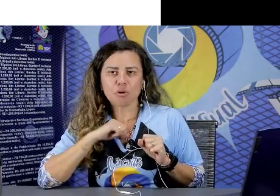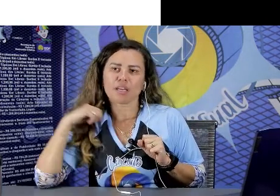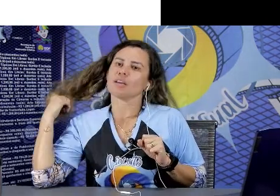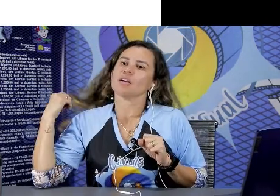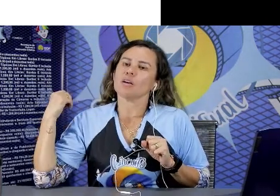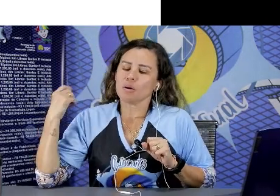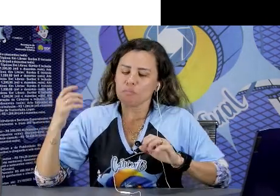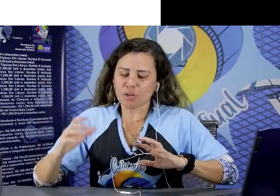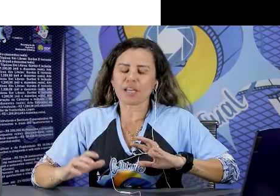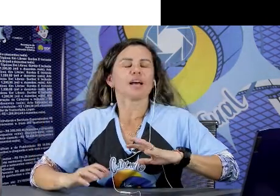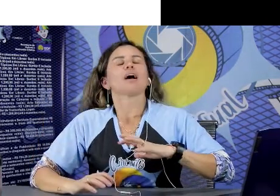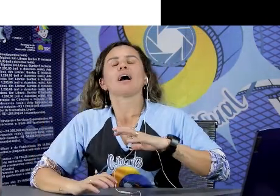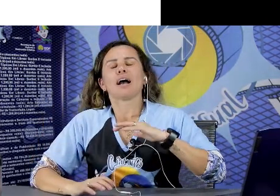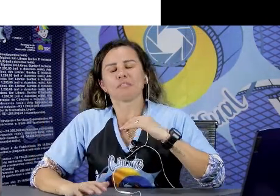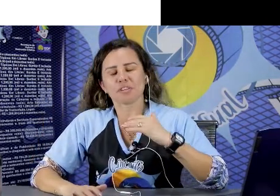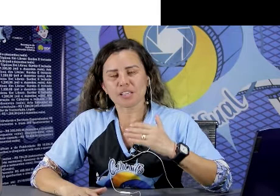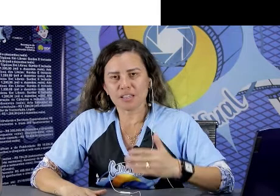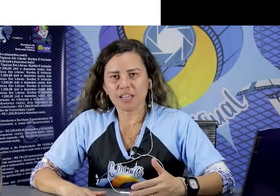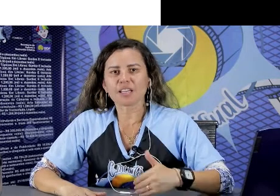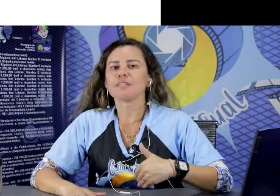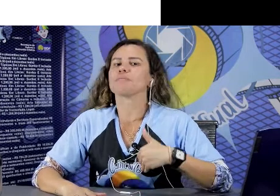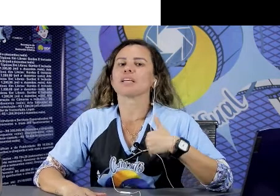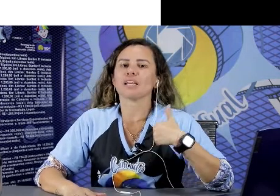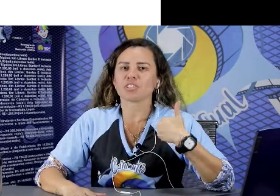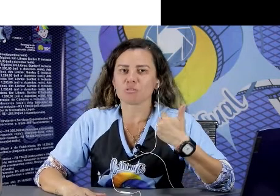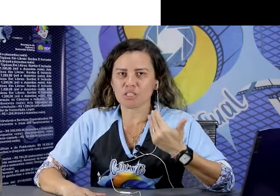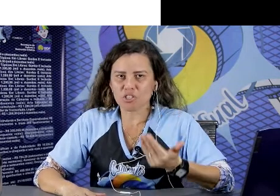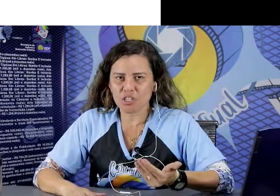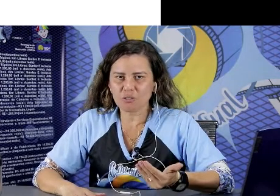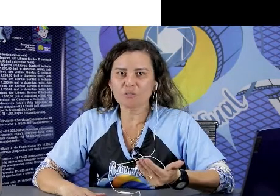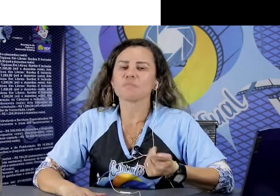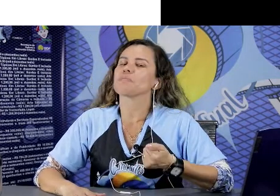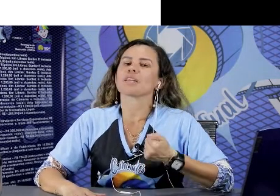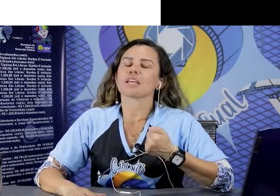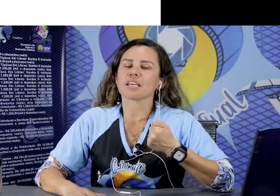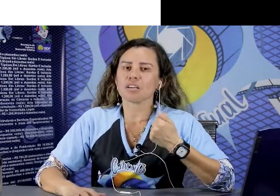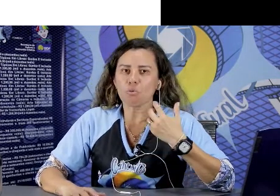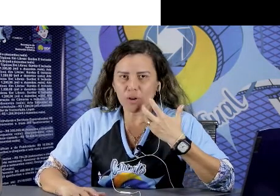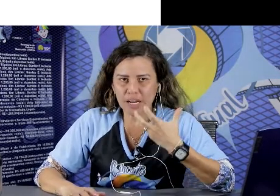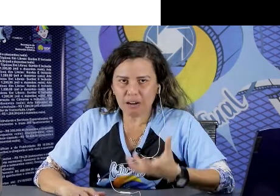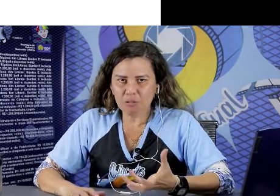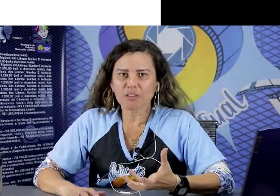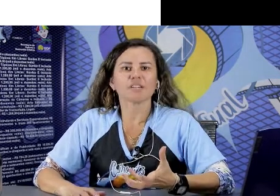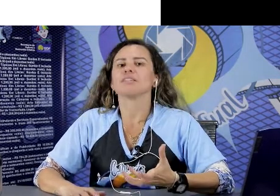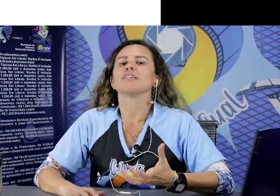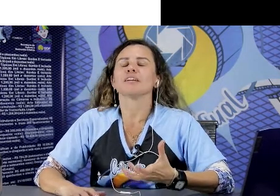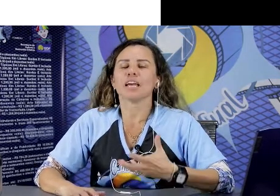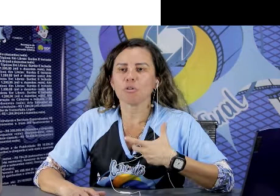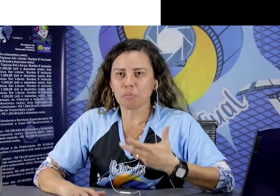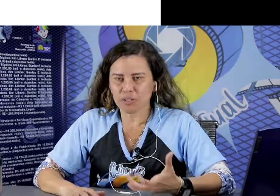quê? Porque a vida inteira eles estão sentindo que o oral é o